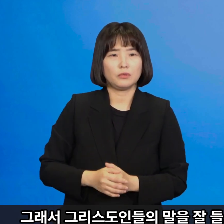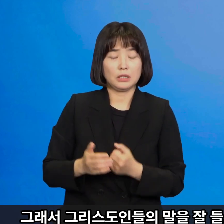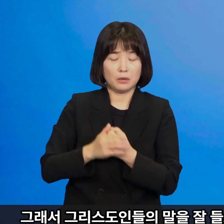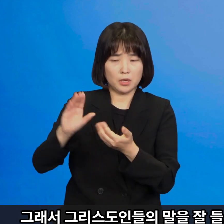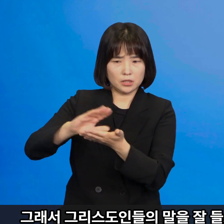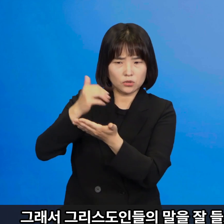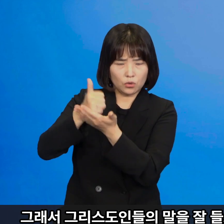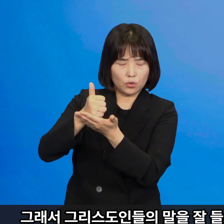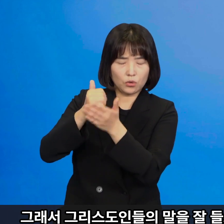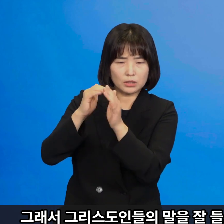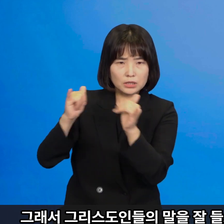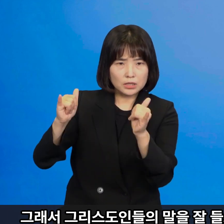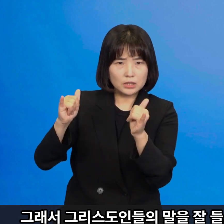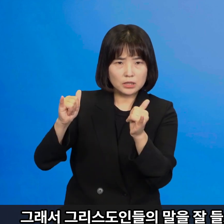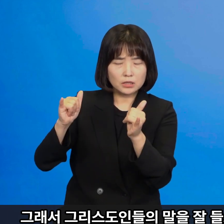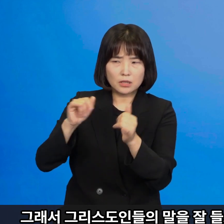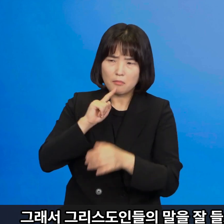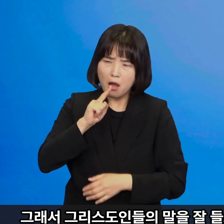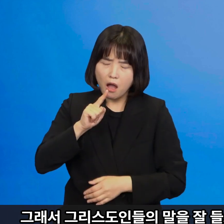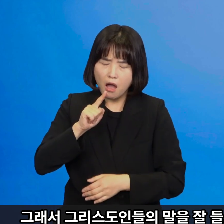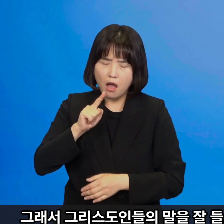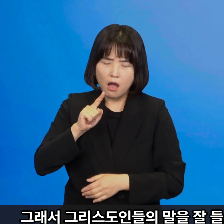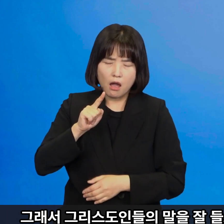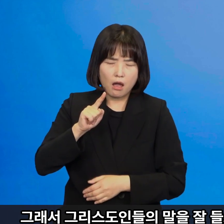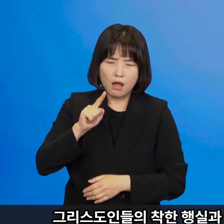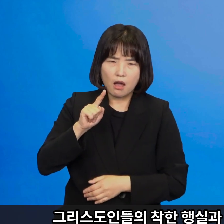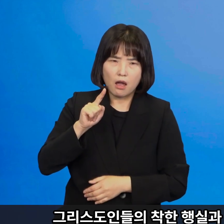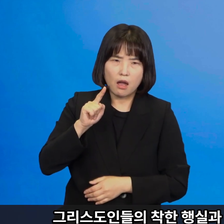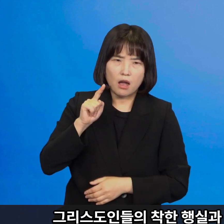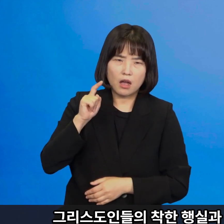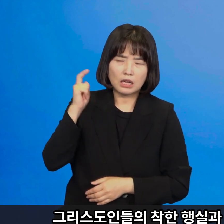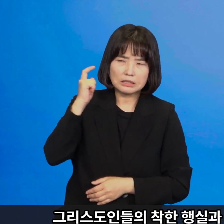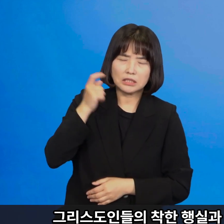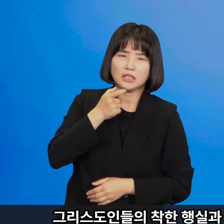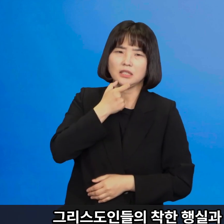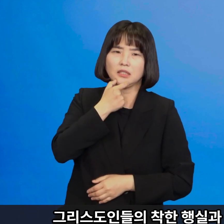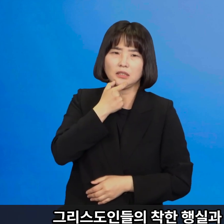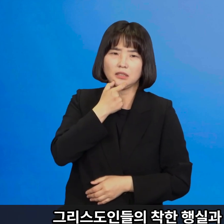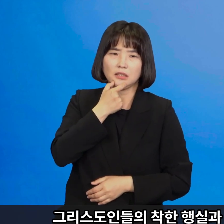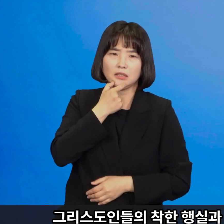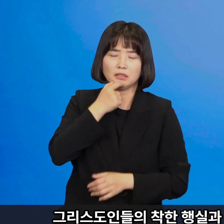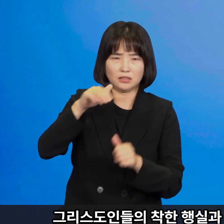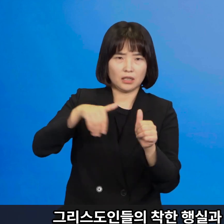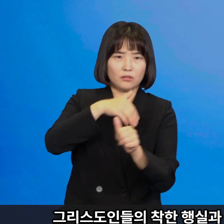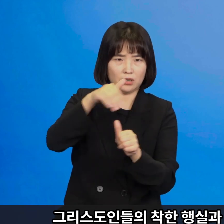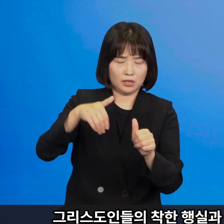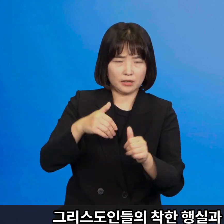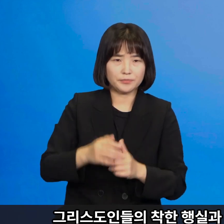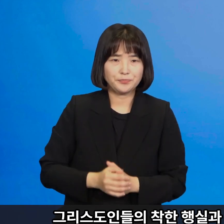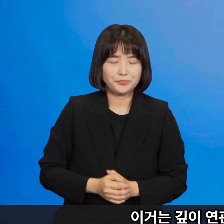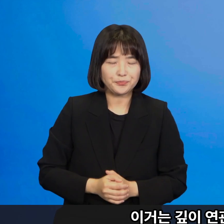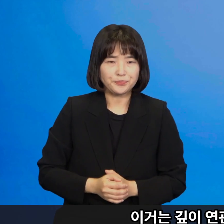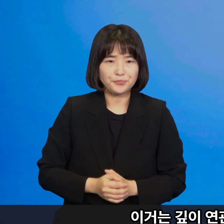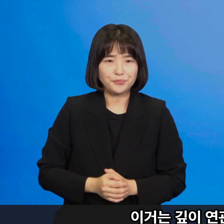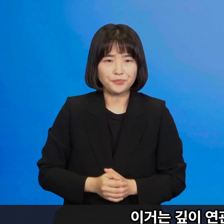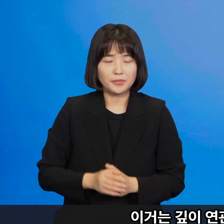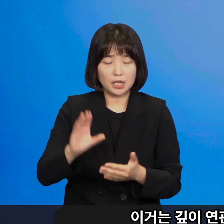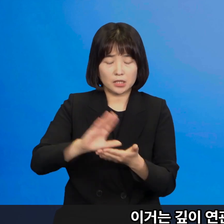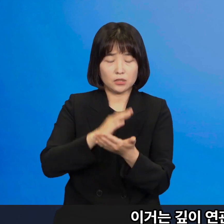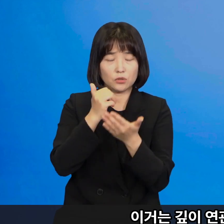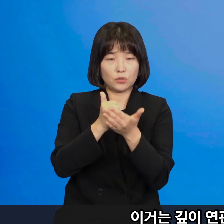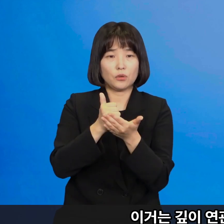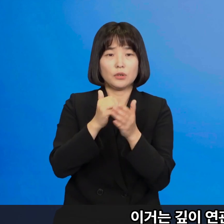들으려 하지 않는 그것이 문제인 것이죠. 그리스도인들의 착한 행실과 복음 전파는 따로따로가 아니라 이거는